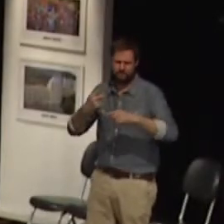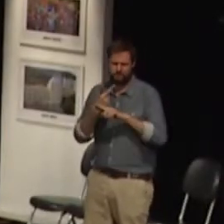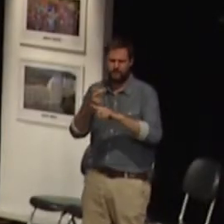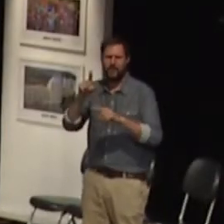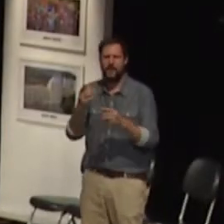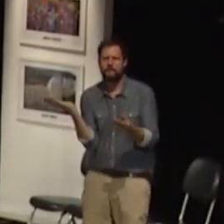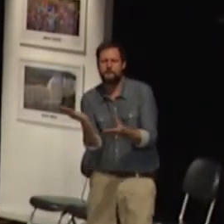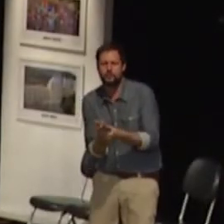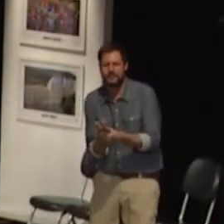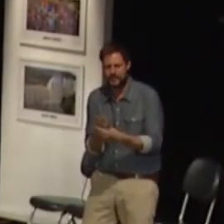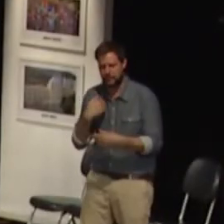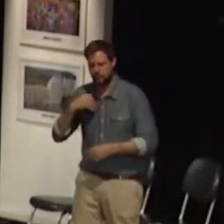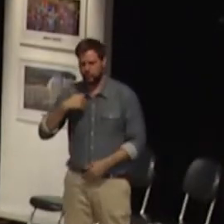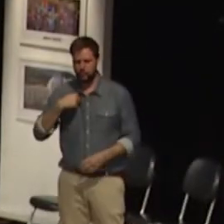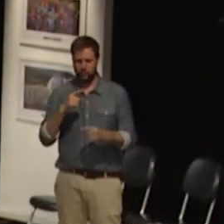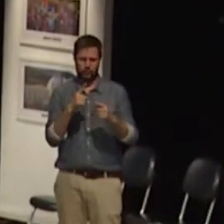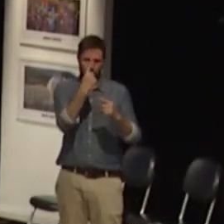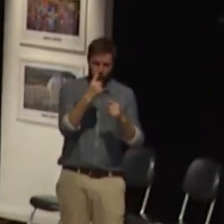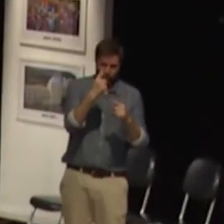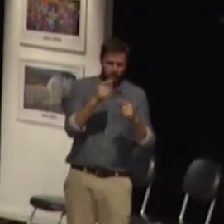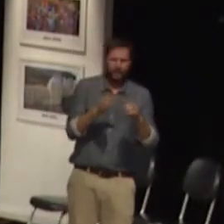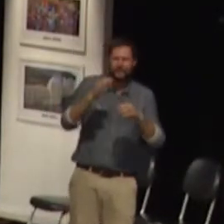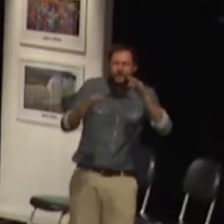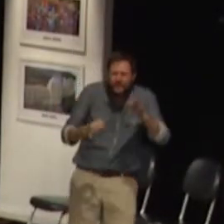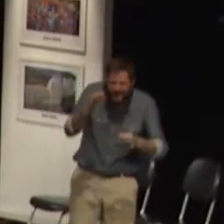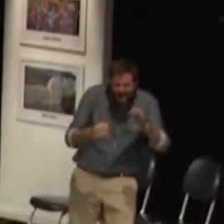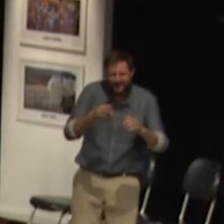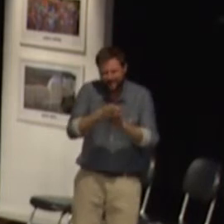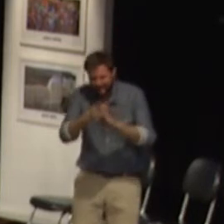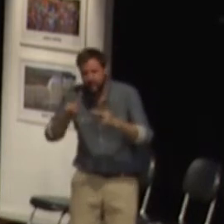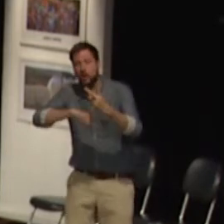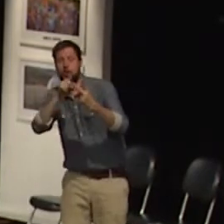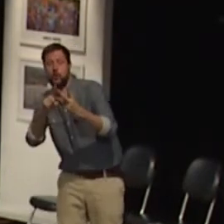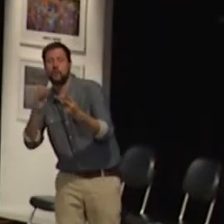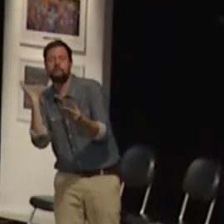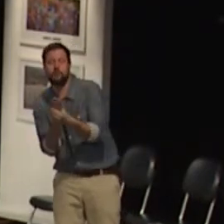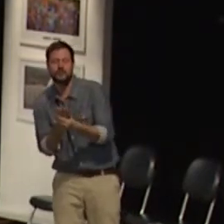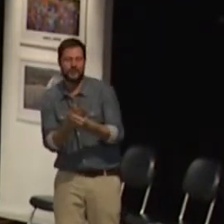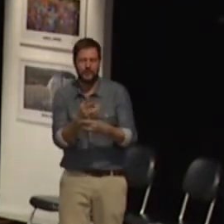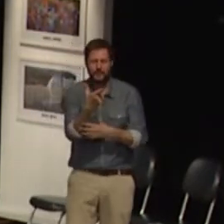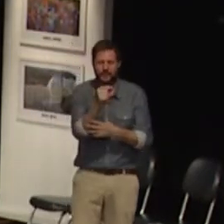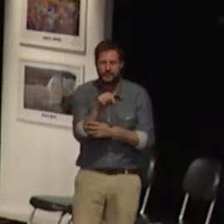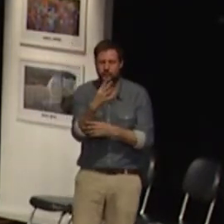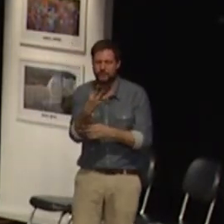O BGR, que a gente teve um processo na Justiça de orientação e